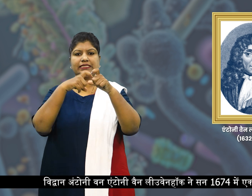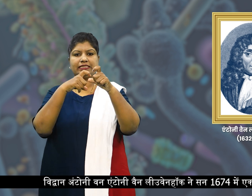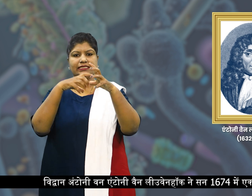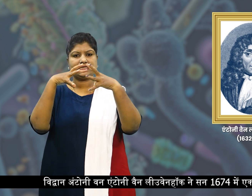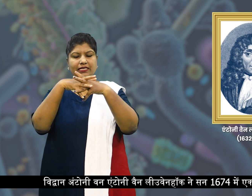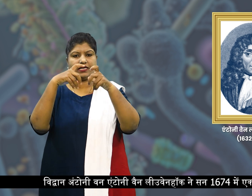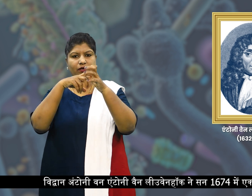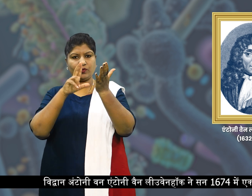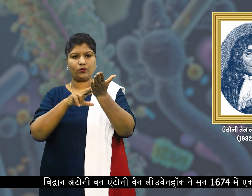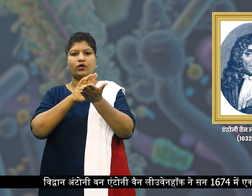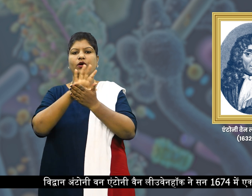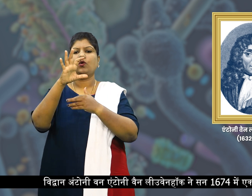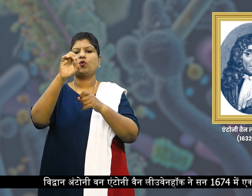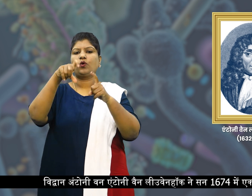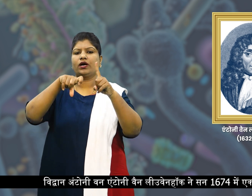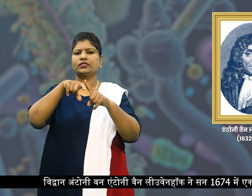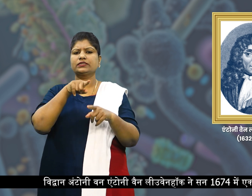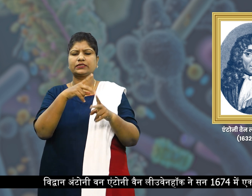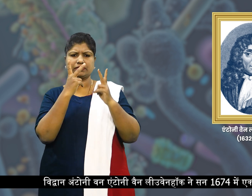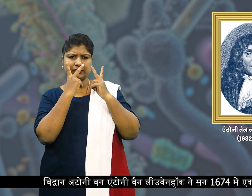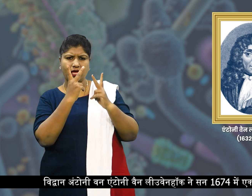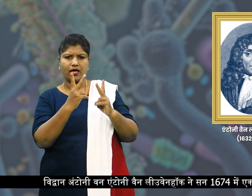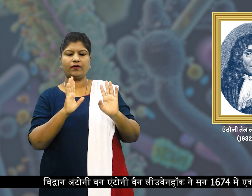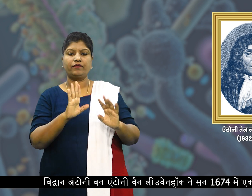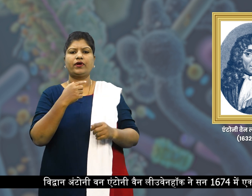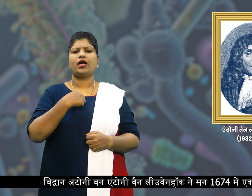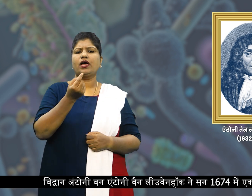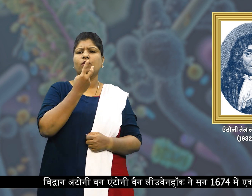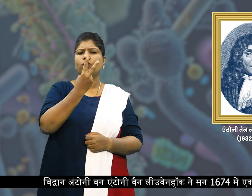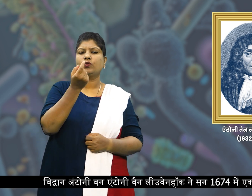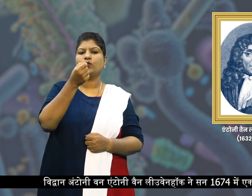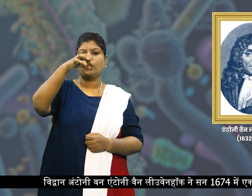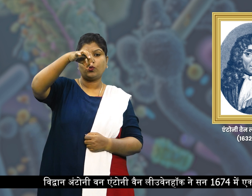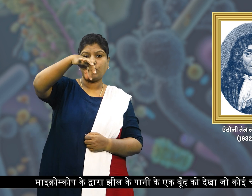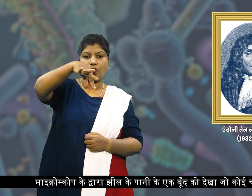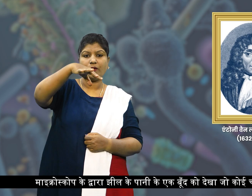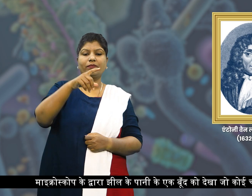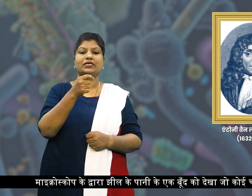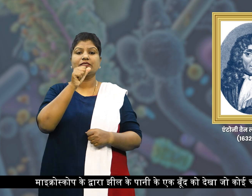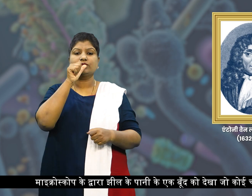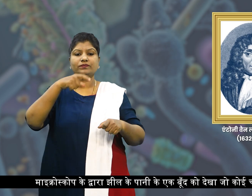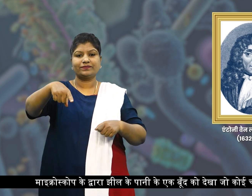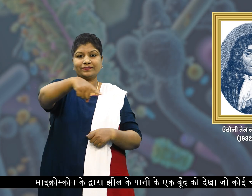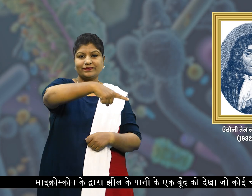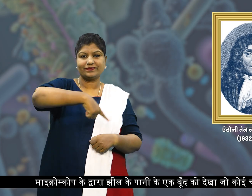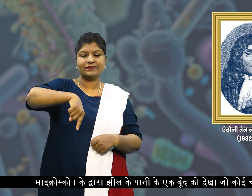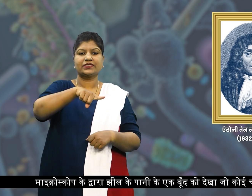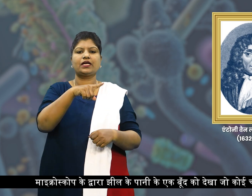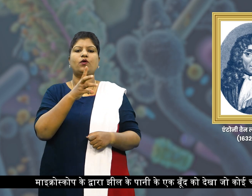विद्वान एंटनी वन लीeuwenhoek ने सन 1674 में एक शक्तिशाली माइक्रोस्कोप के द्वारा झील के पानी के